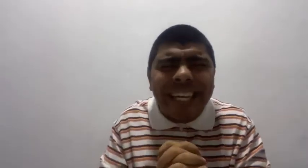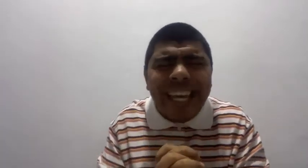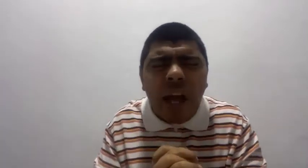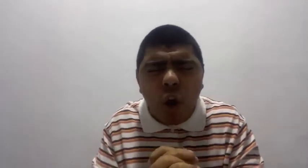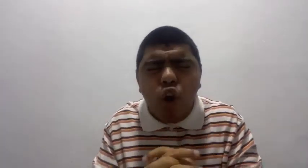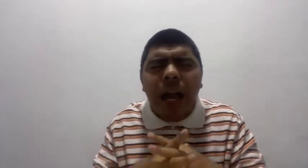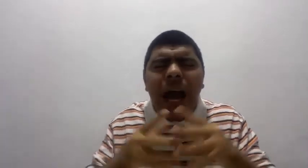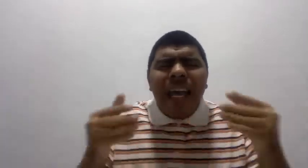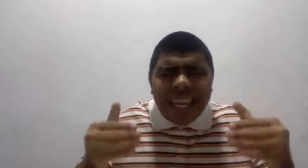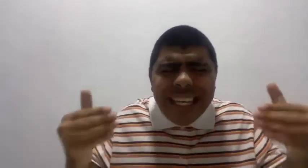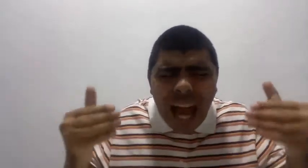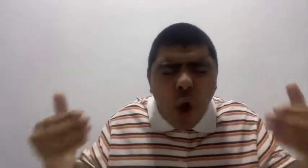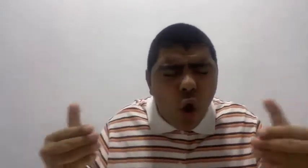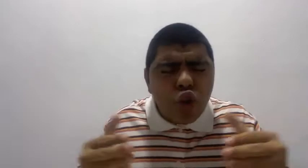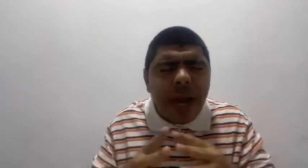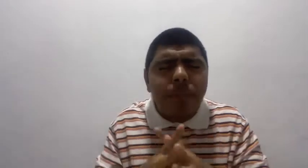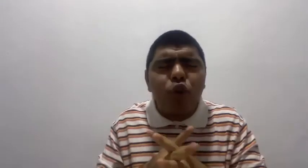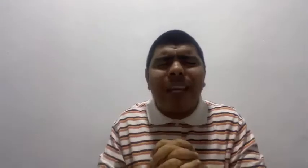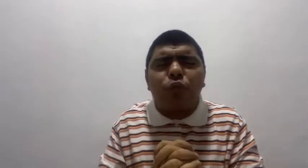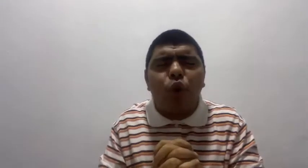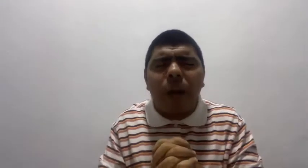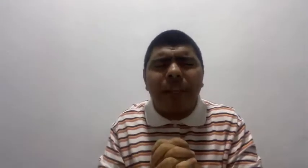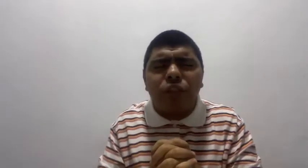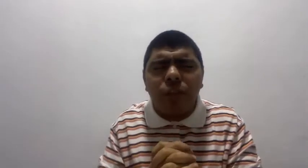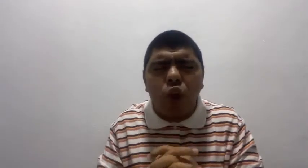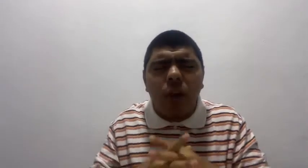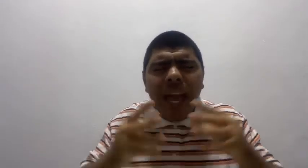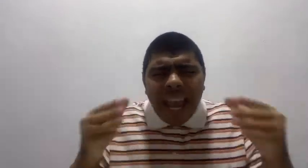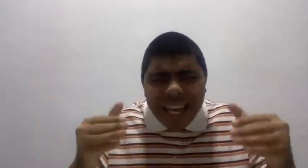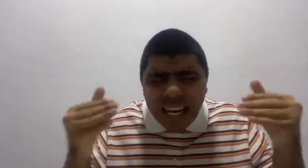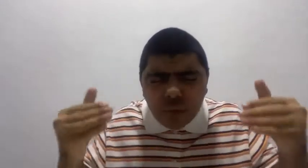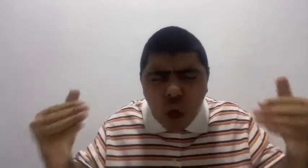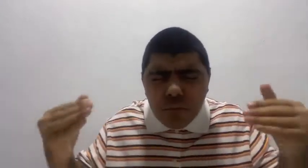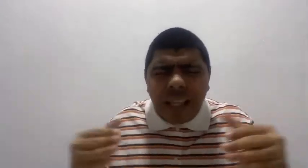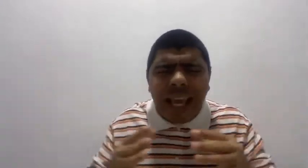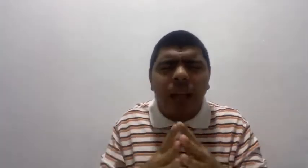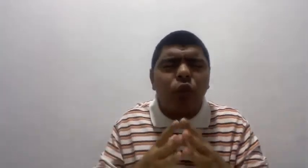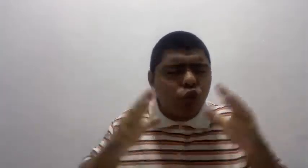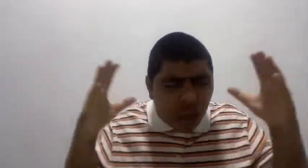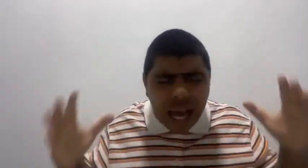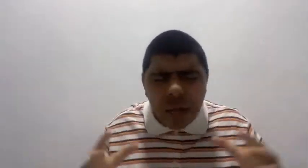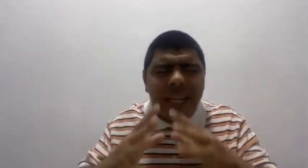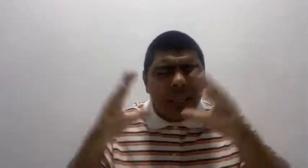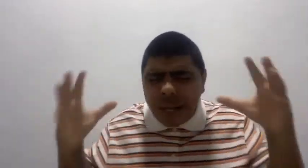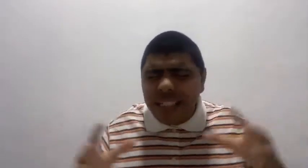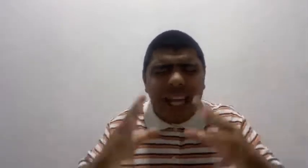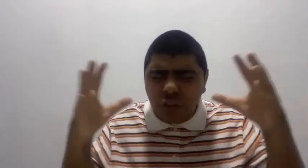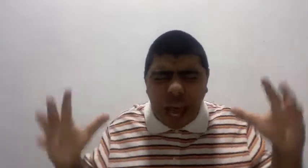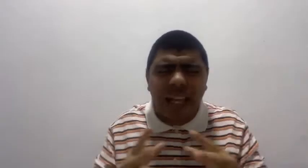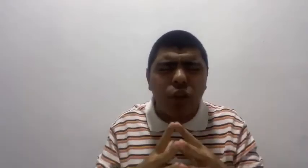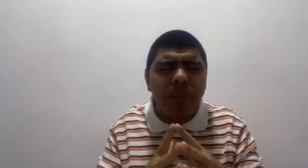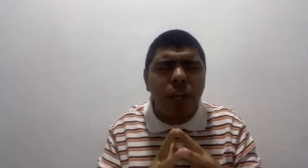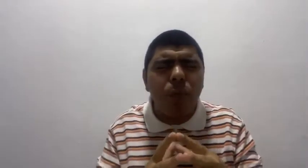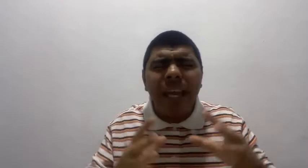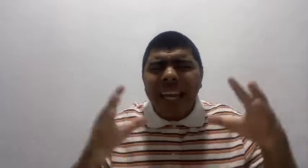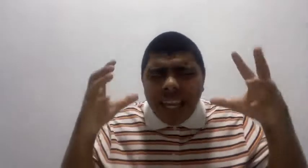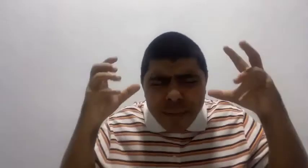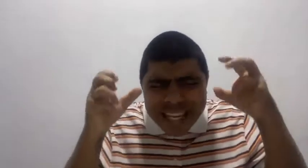la gloria y la honra porque es tuya, mi Señor. En el nombre de Jesús, salva, liberta, sana, Dios mío, y